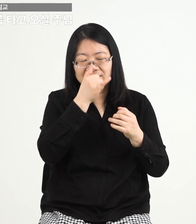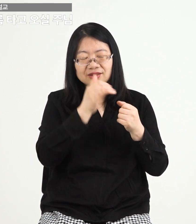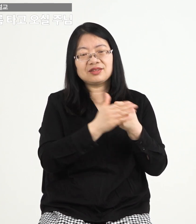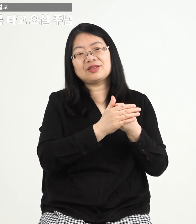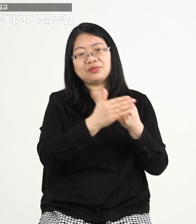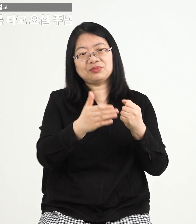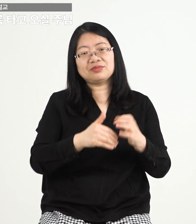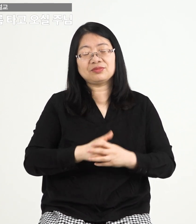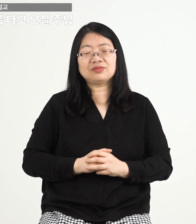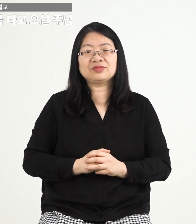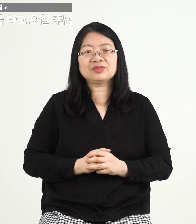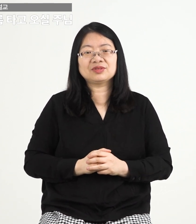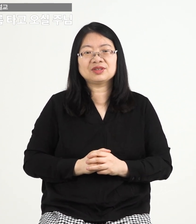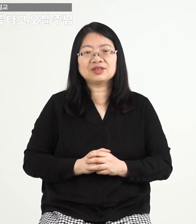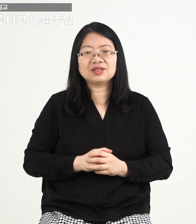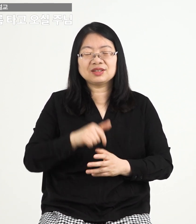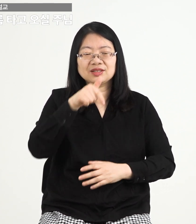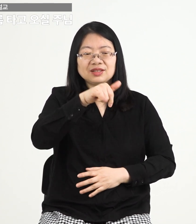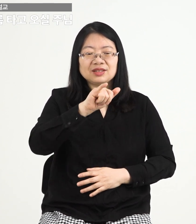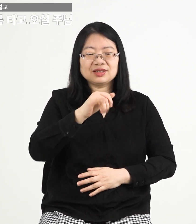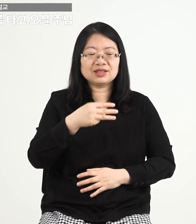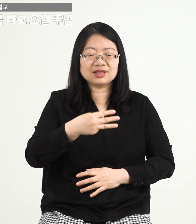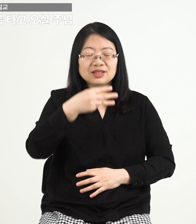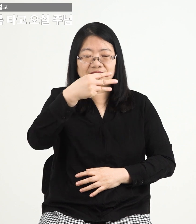이루어집니다. 그러니까 길드에